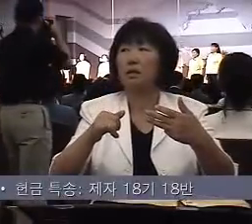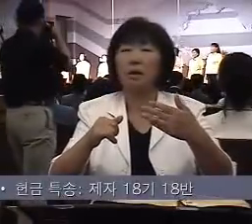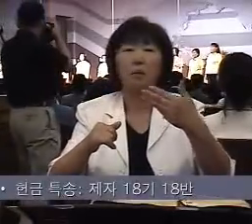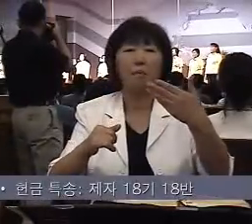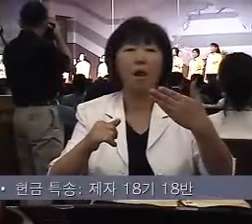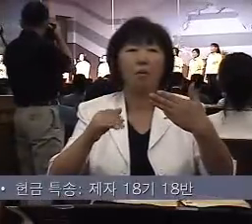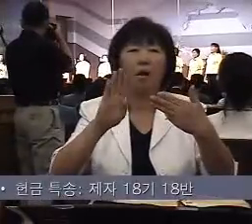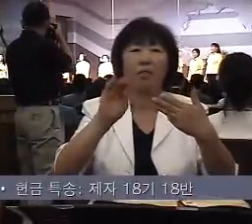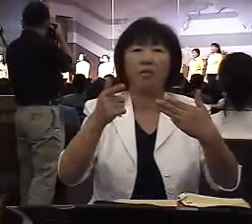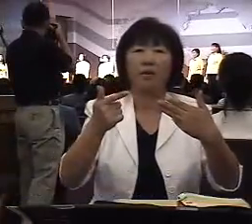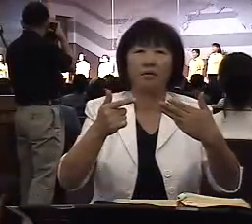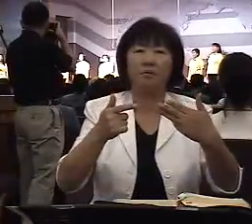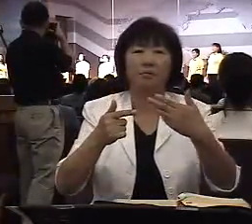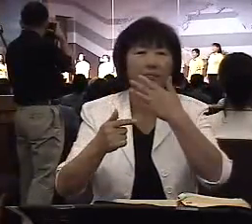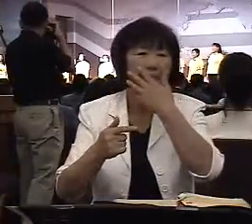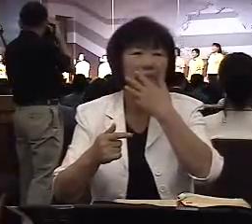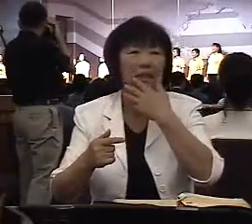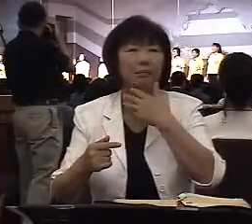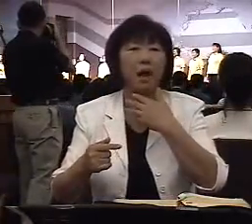제목으로 주님께 귀한 찬양